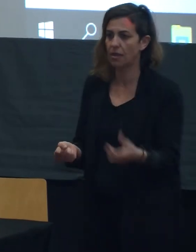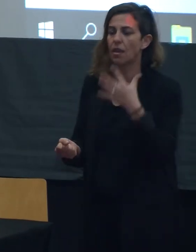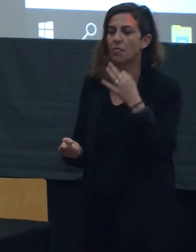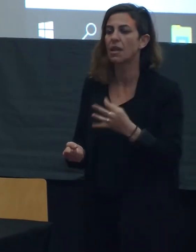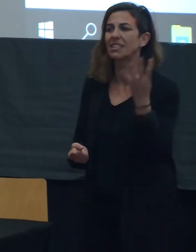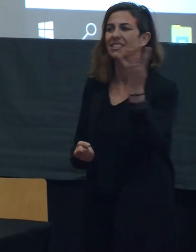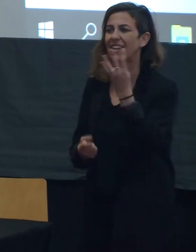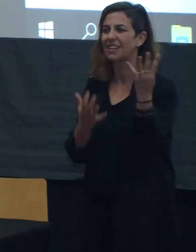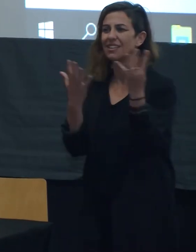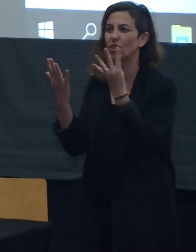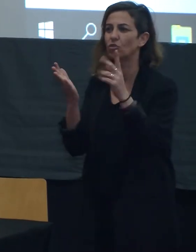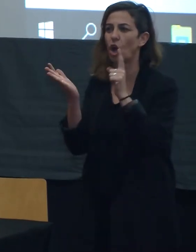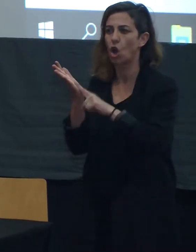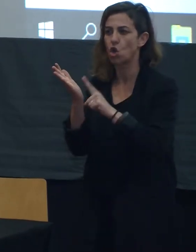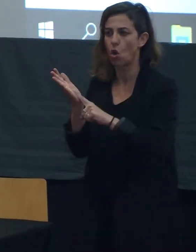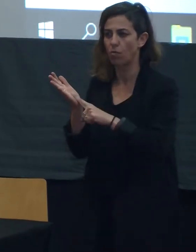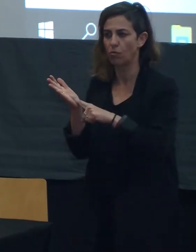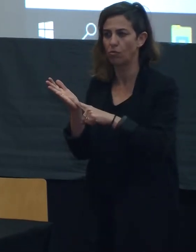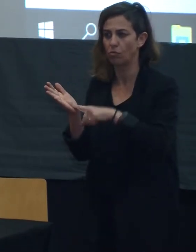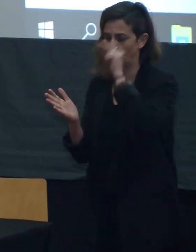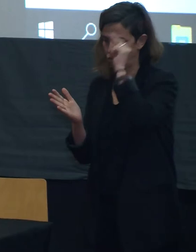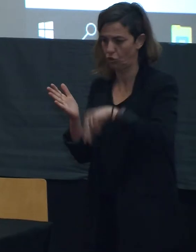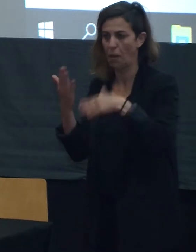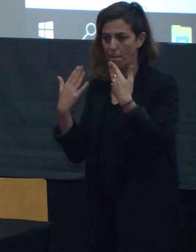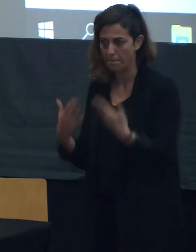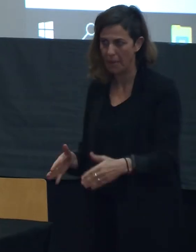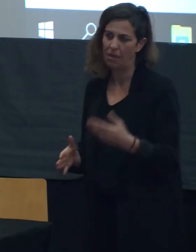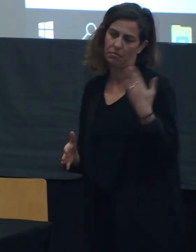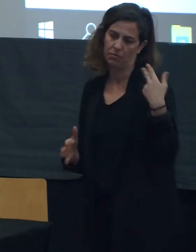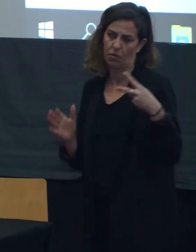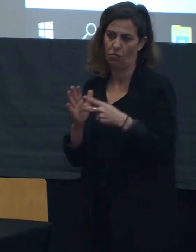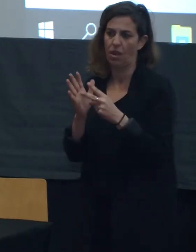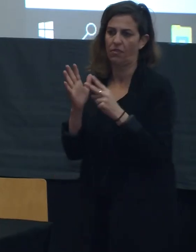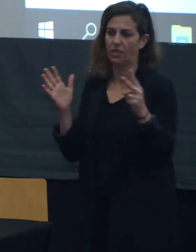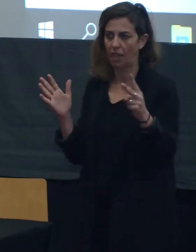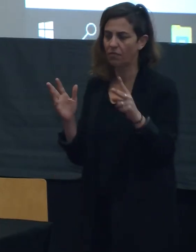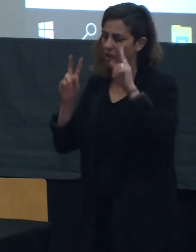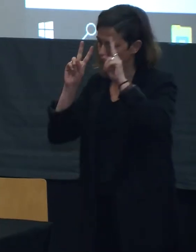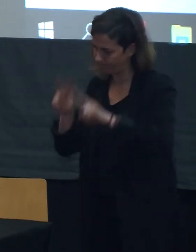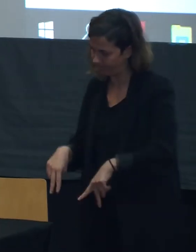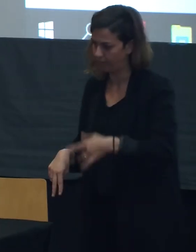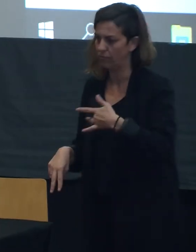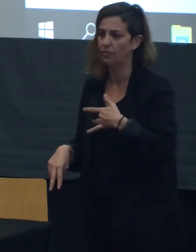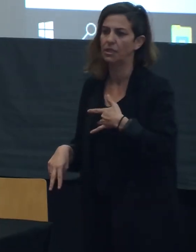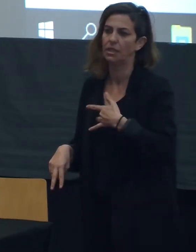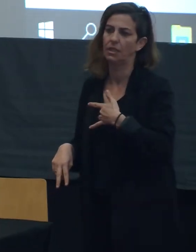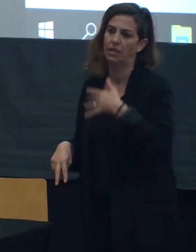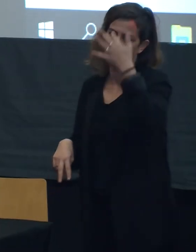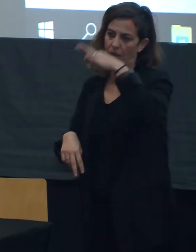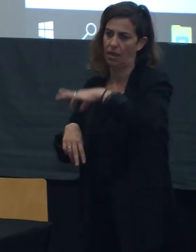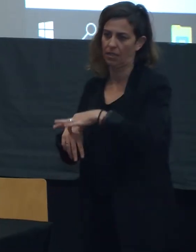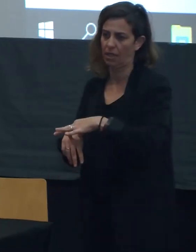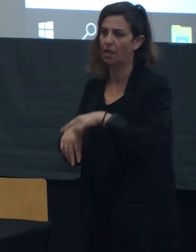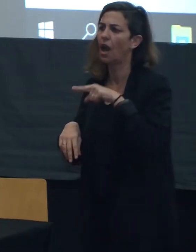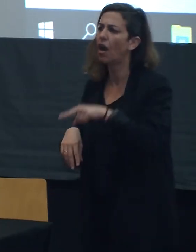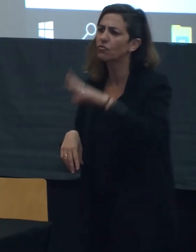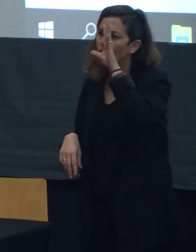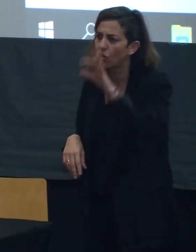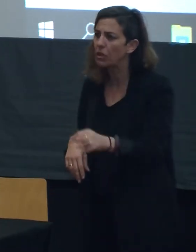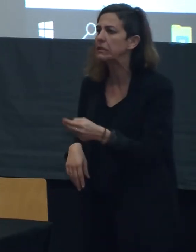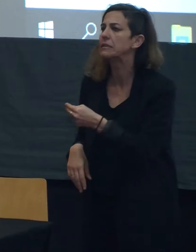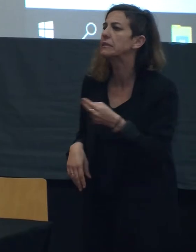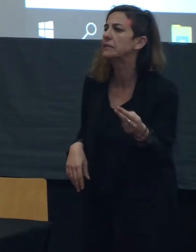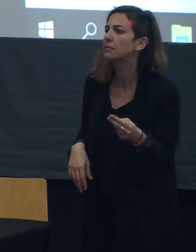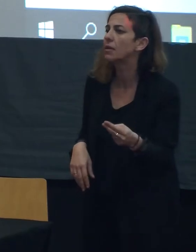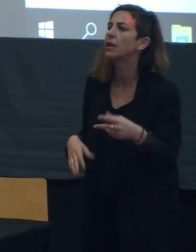του 4488 του 2017 την ψυχική νόσο. Στην πράξη αυτό σημαίνει πως ακολουθώντας το κοινωνικό μοντέλο θέλουμε